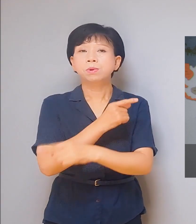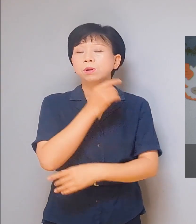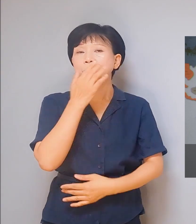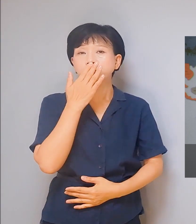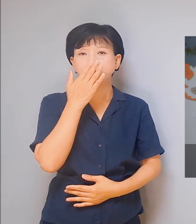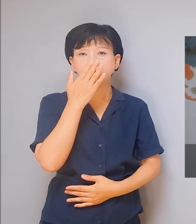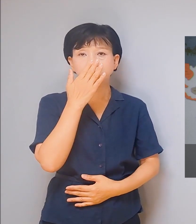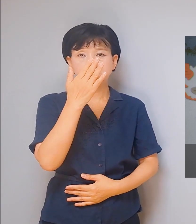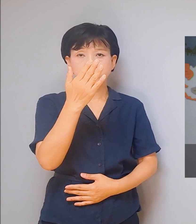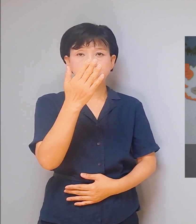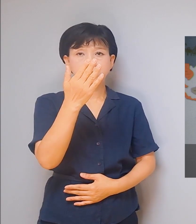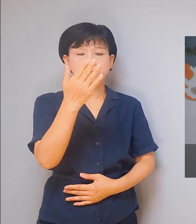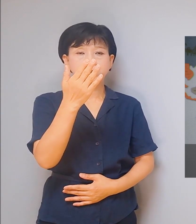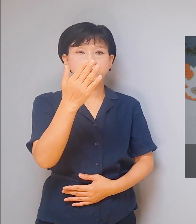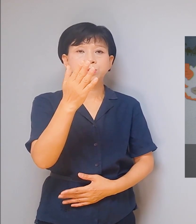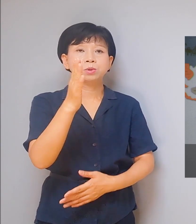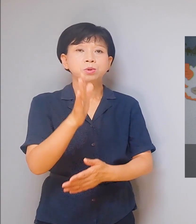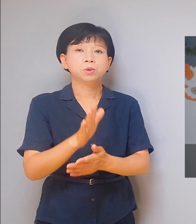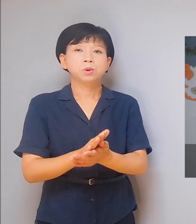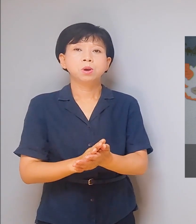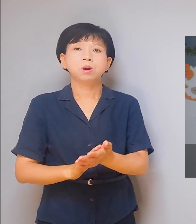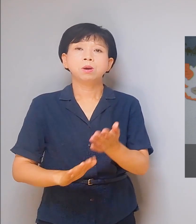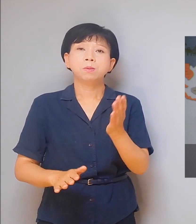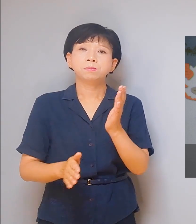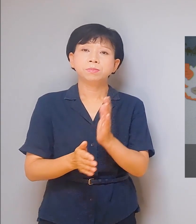누구와도 바꿀 수